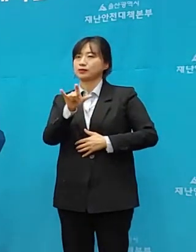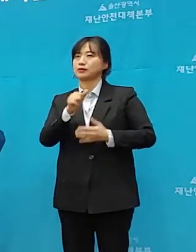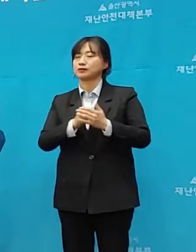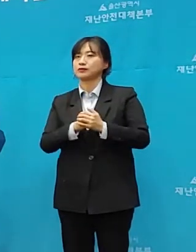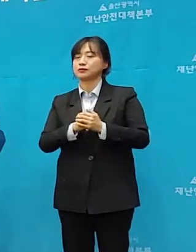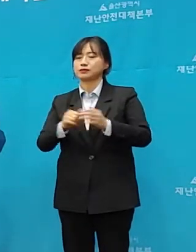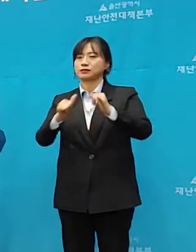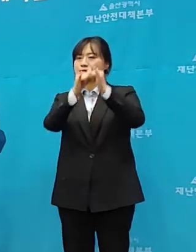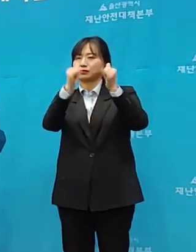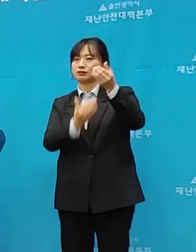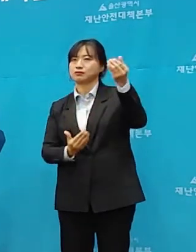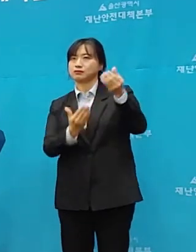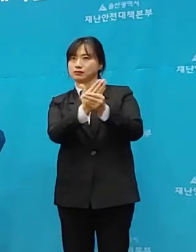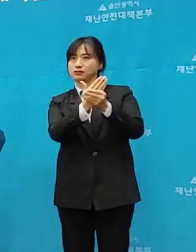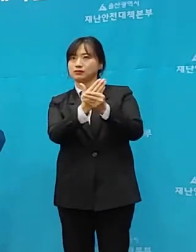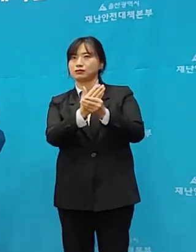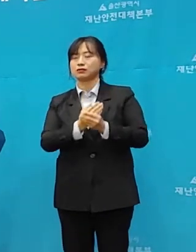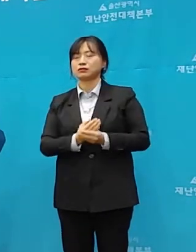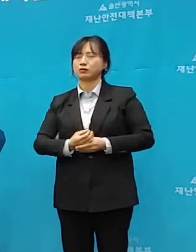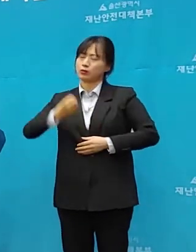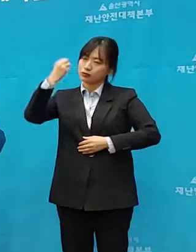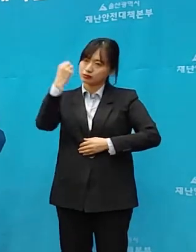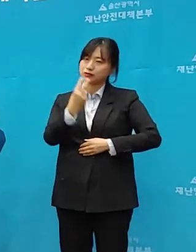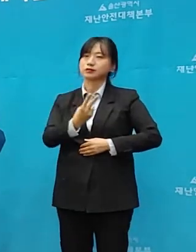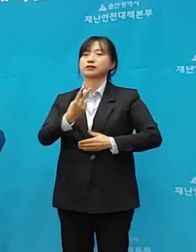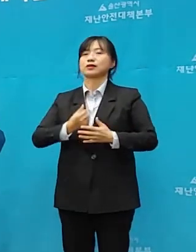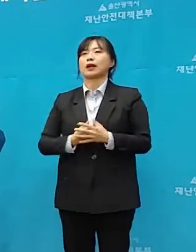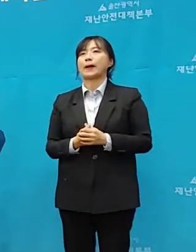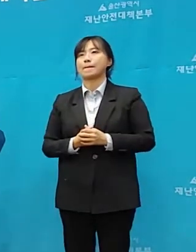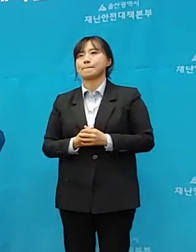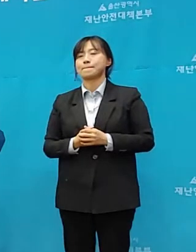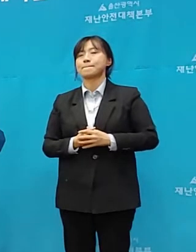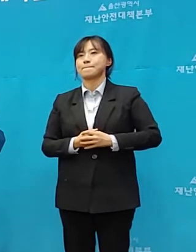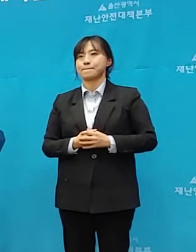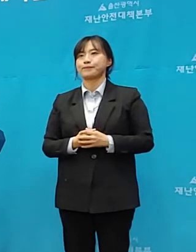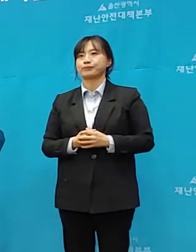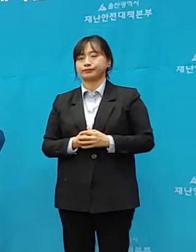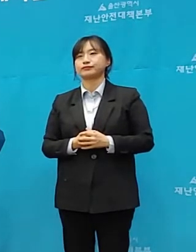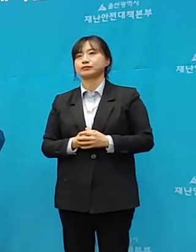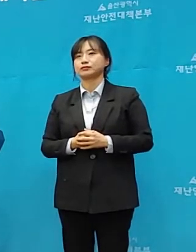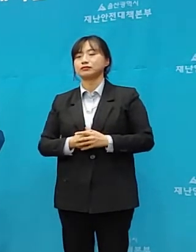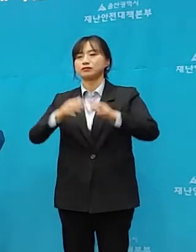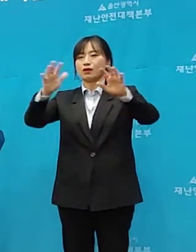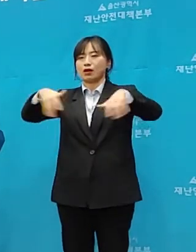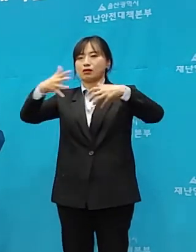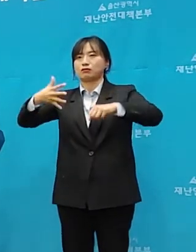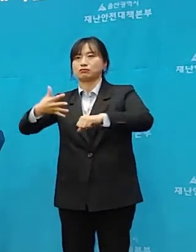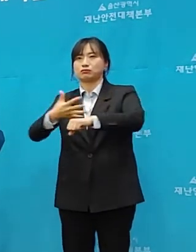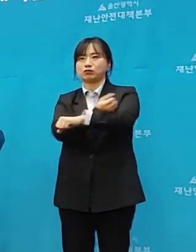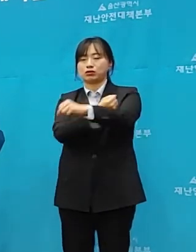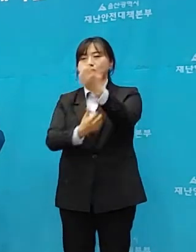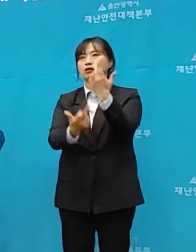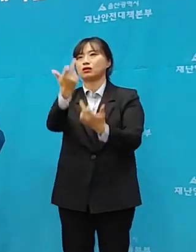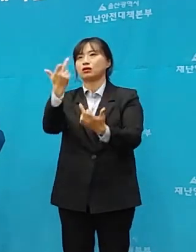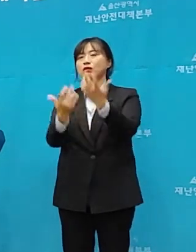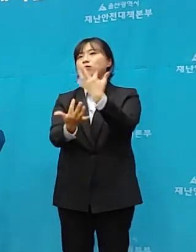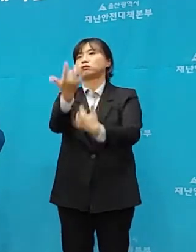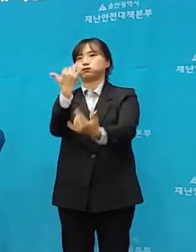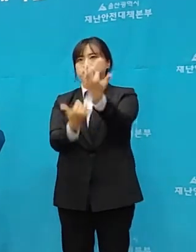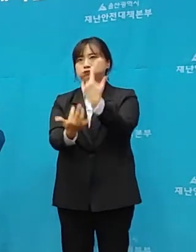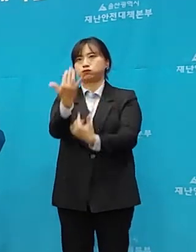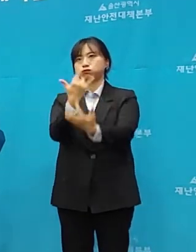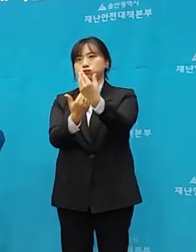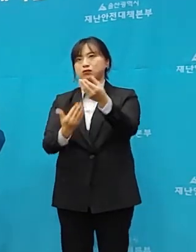코로나19라는 사회 재난의 설상가상으로 강풍 속 산불이라는